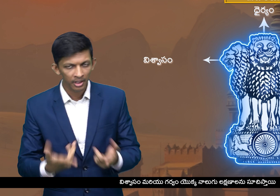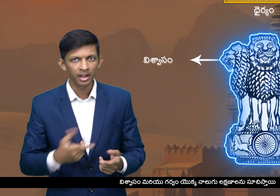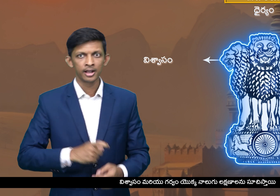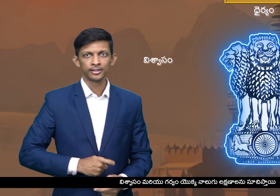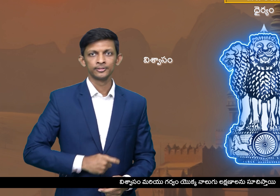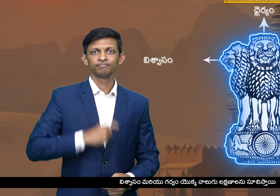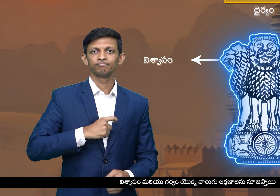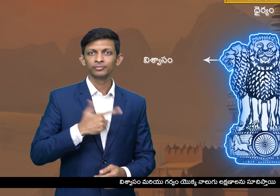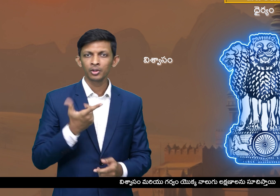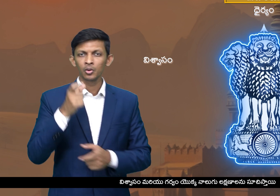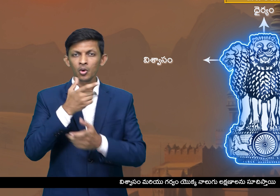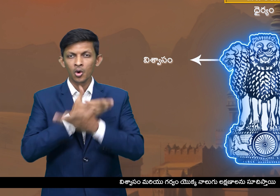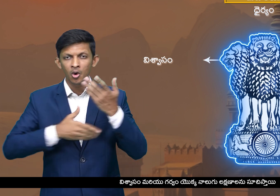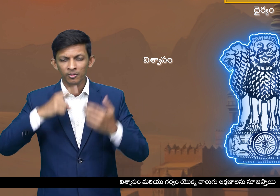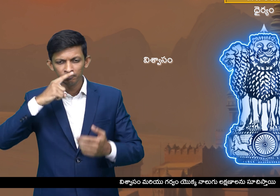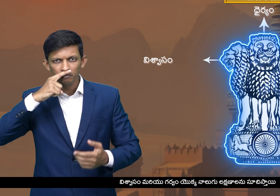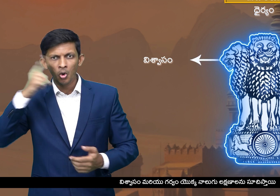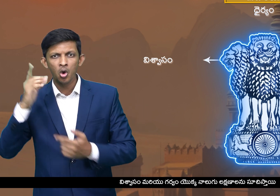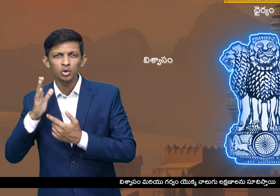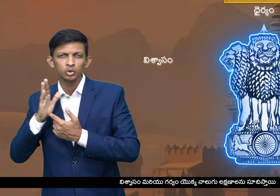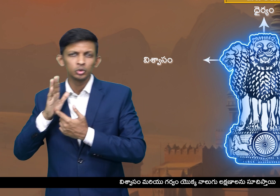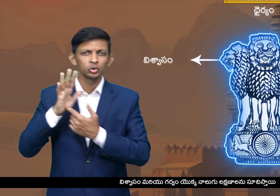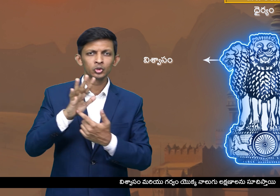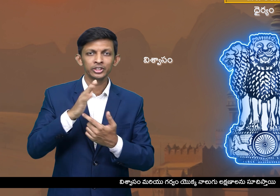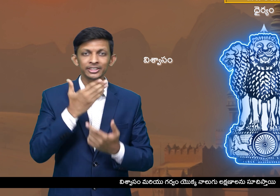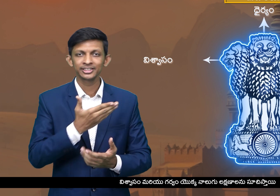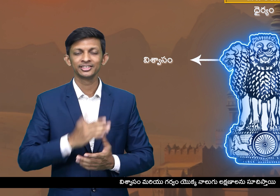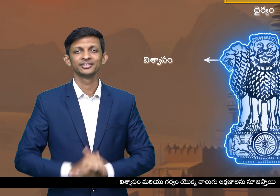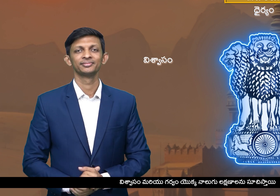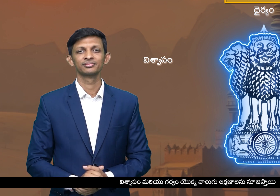విశ్వాసం మరియు గర్వం యొక్క 4 లక్షణాలను సూచిస్తాయి.